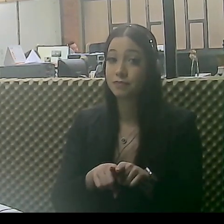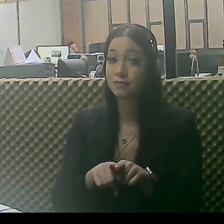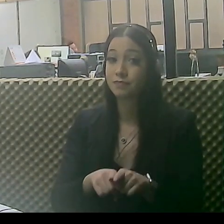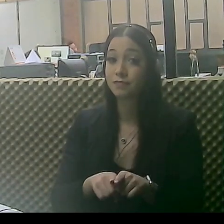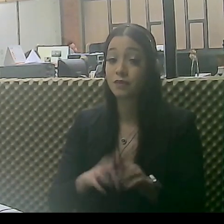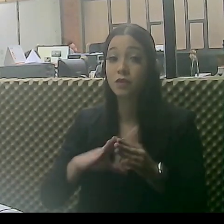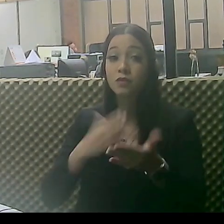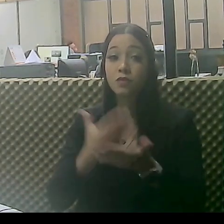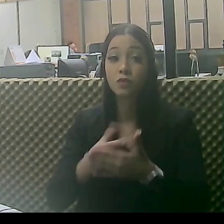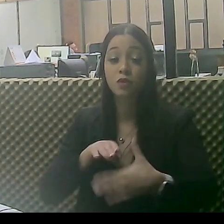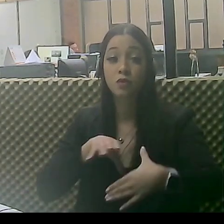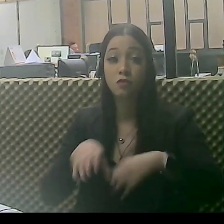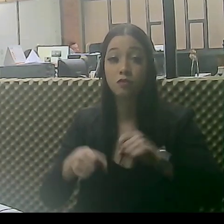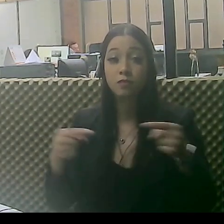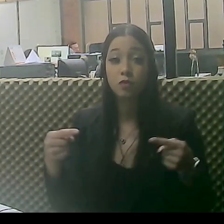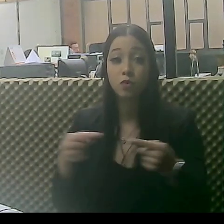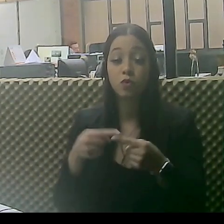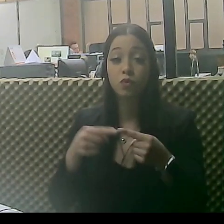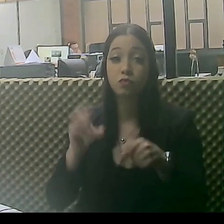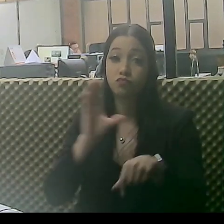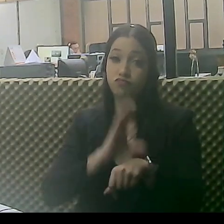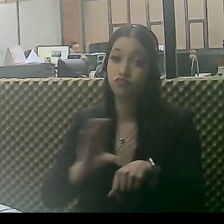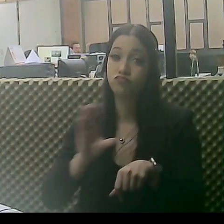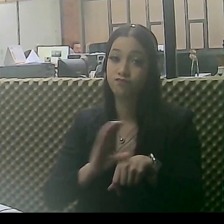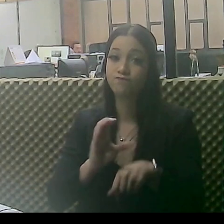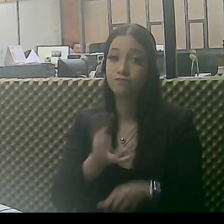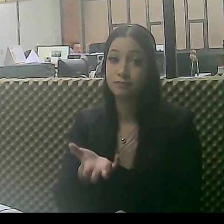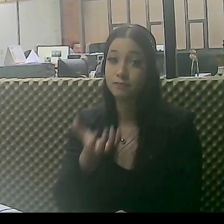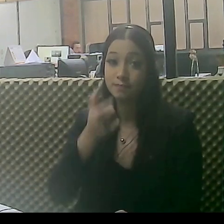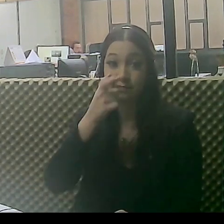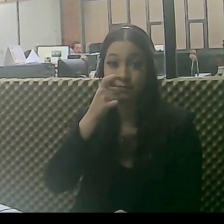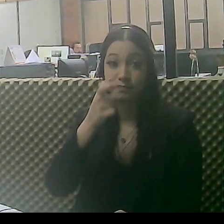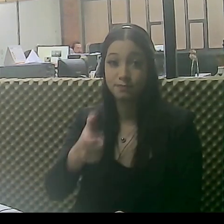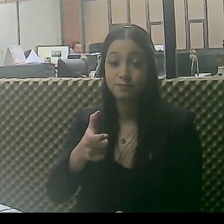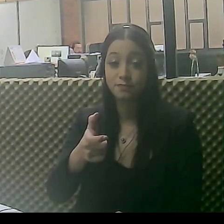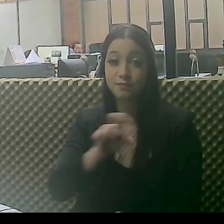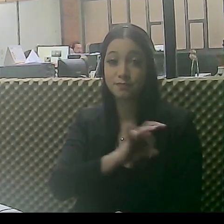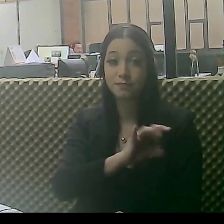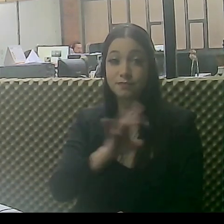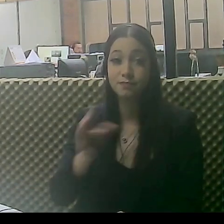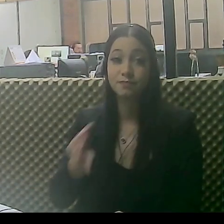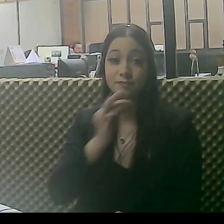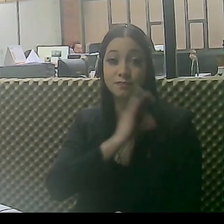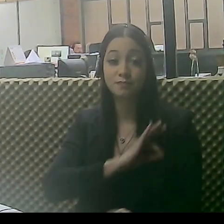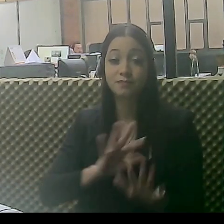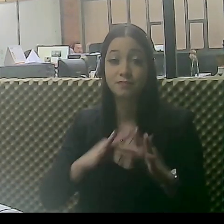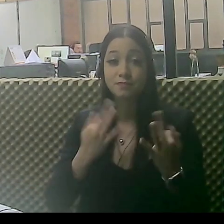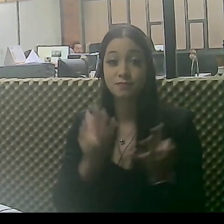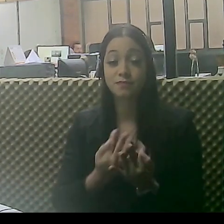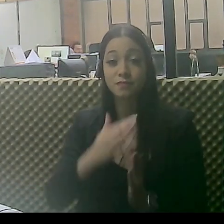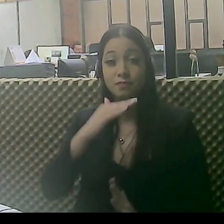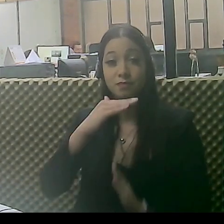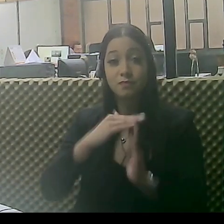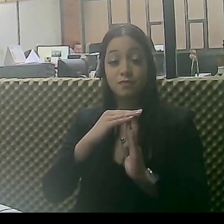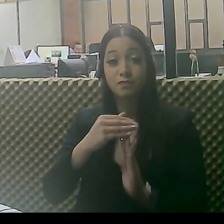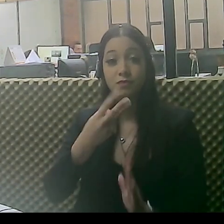nível de escolaridade compatível com a especificidade de cada curso e renda familiar de, no